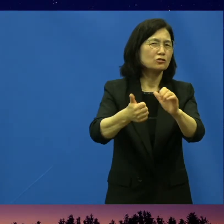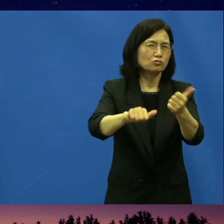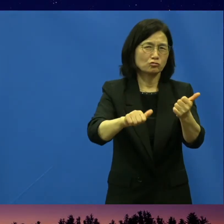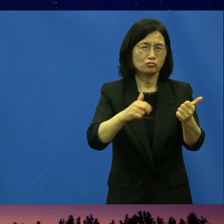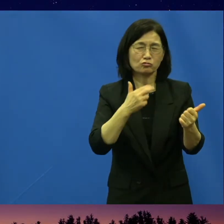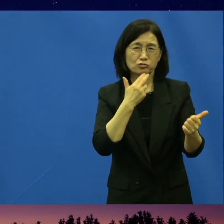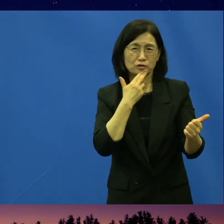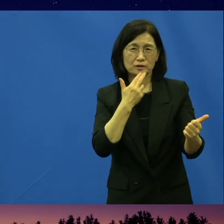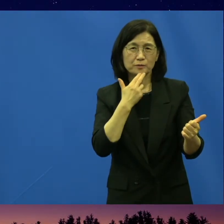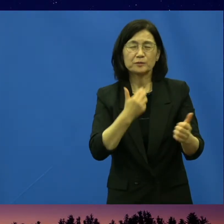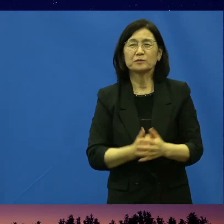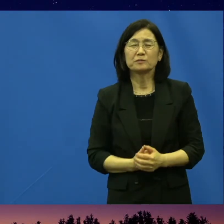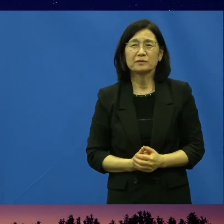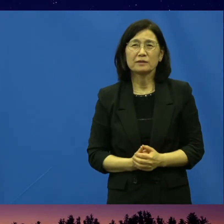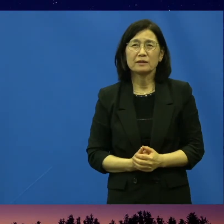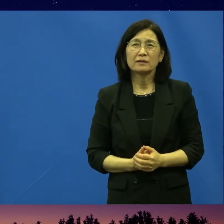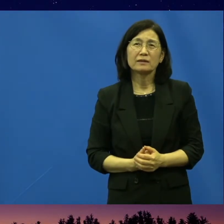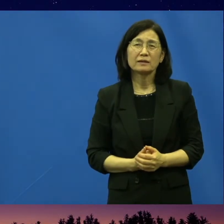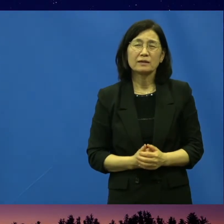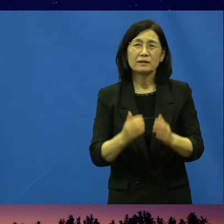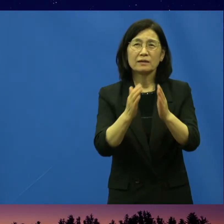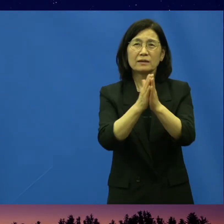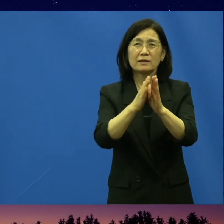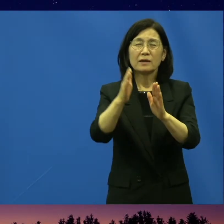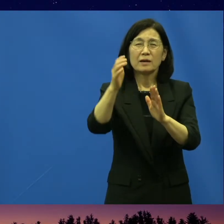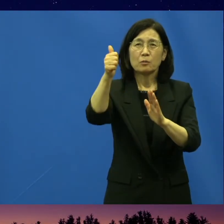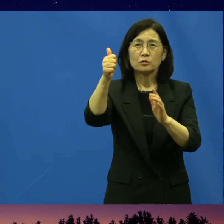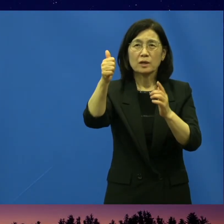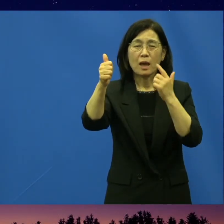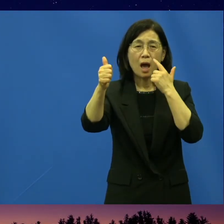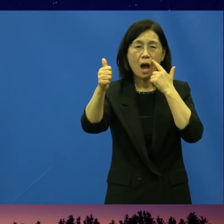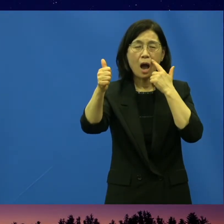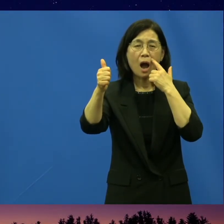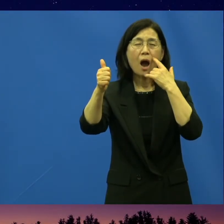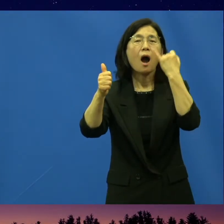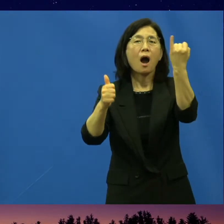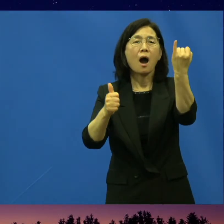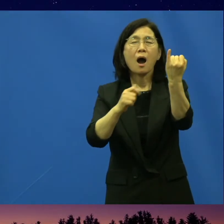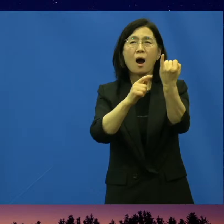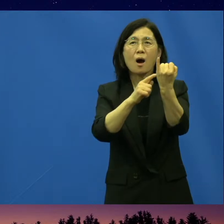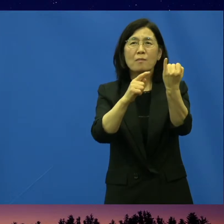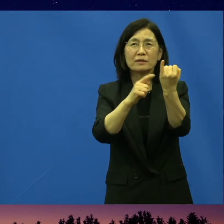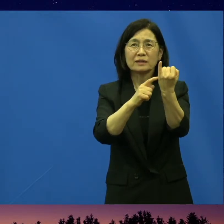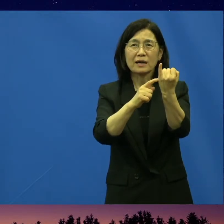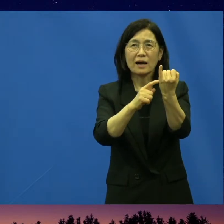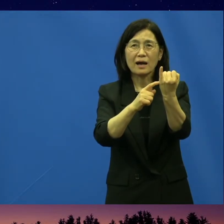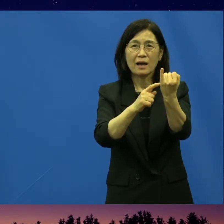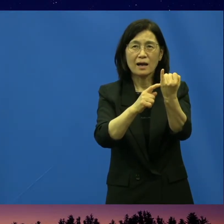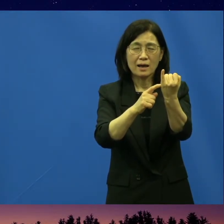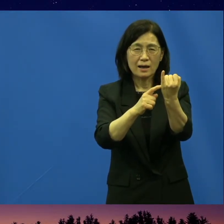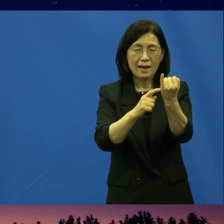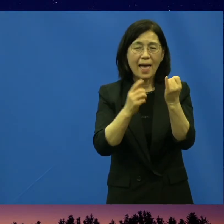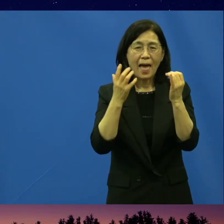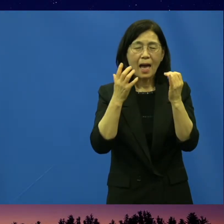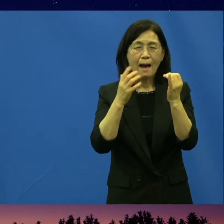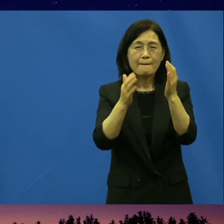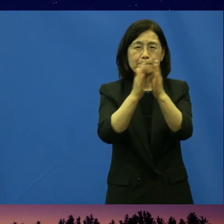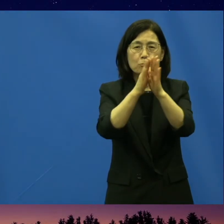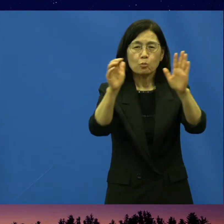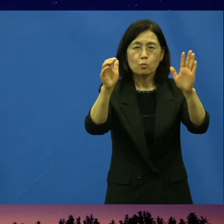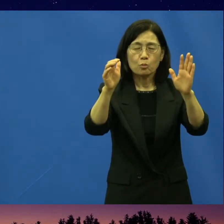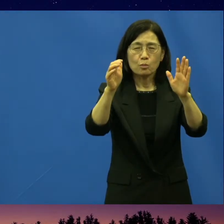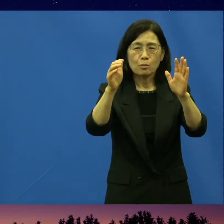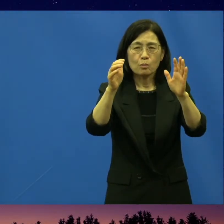모세의 어머니, 모세의 어머니가 모세를 그 갈대 상자에 넣어서 나일강에 띄워 보낼